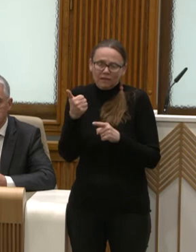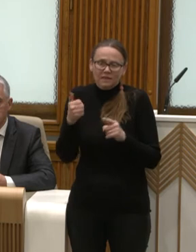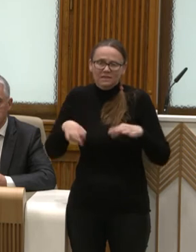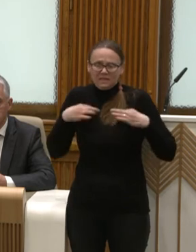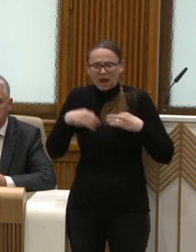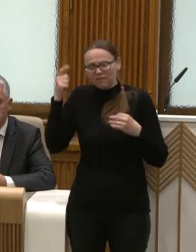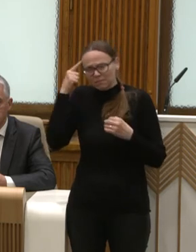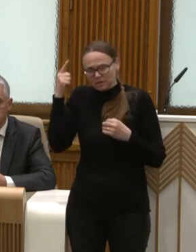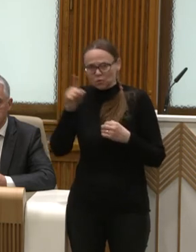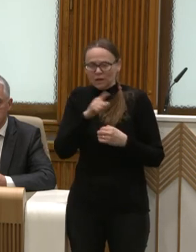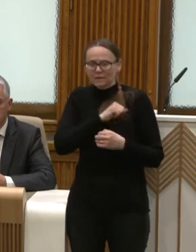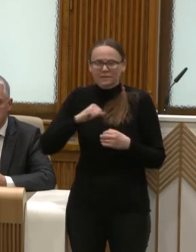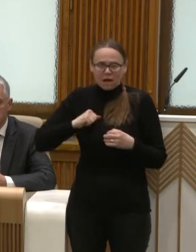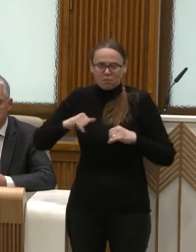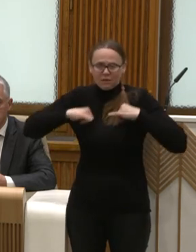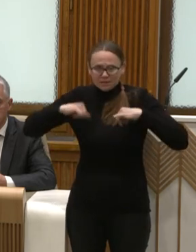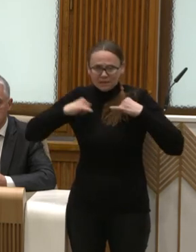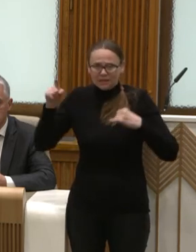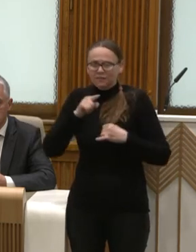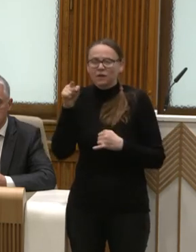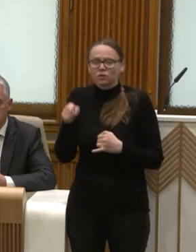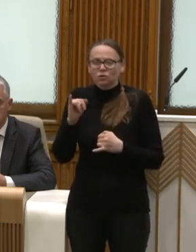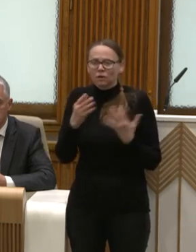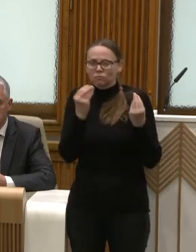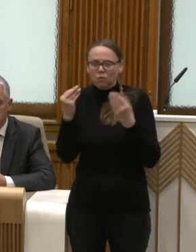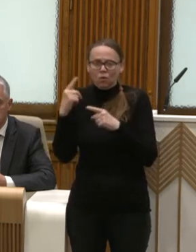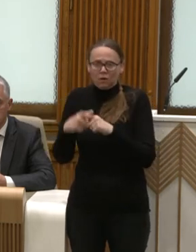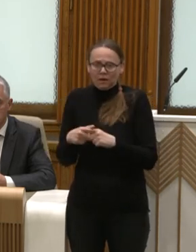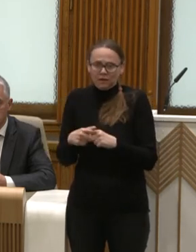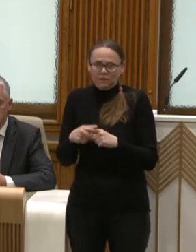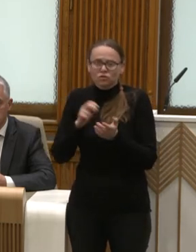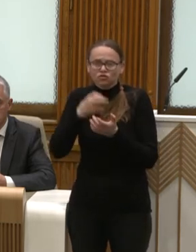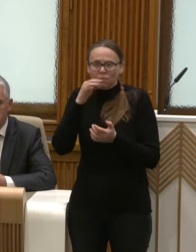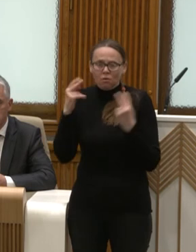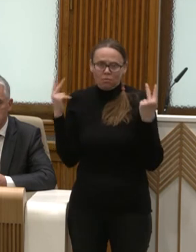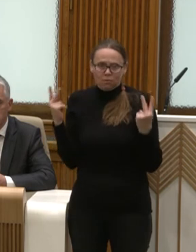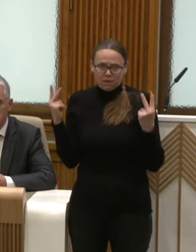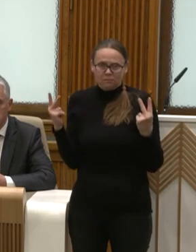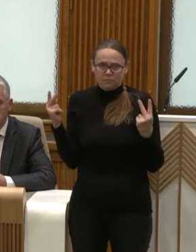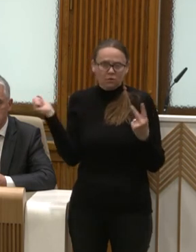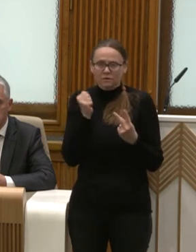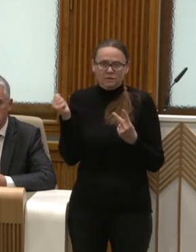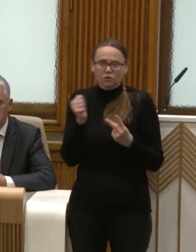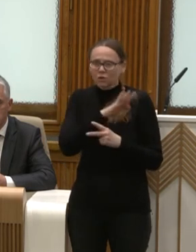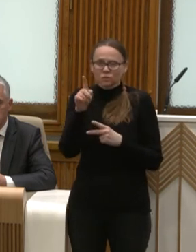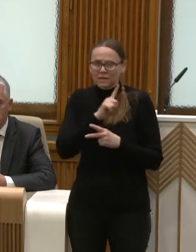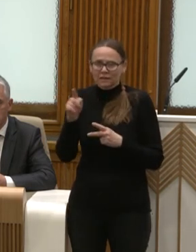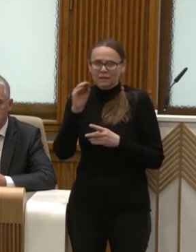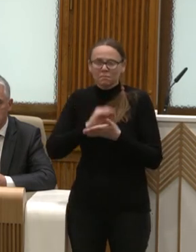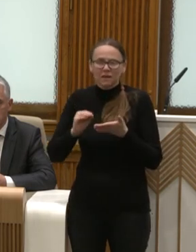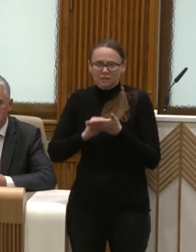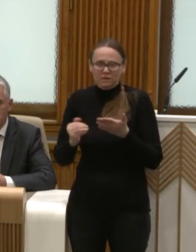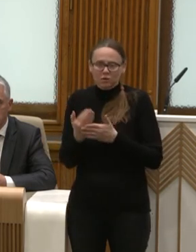in samo iniciative. In to je mnogokrat še bolj pomembno, ker vse ni predpisano za takšno